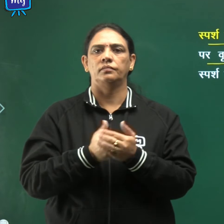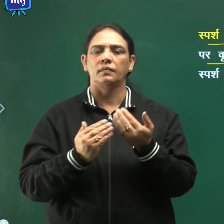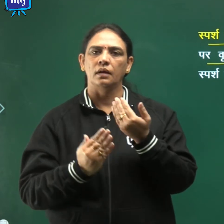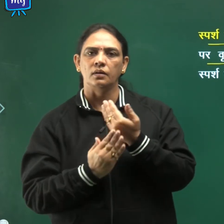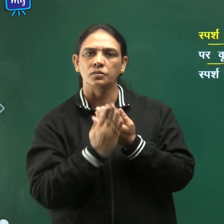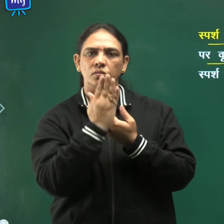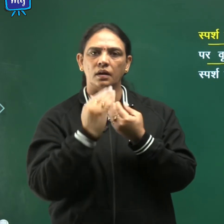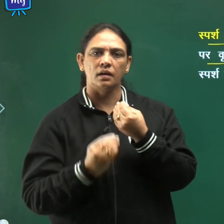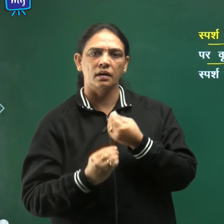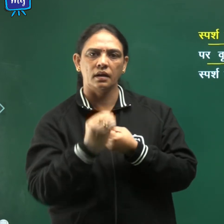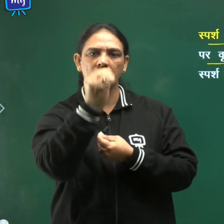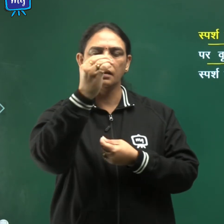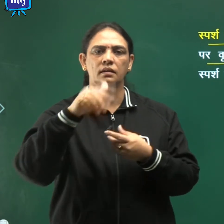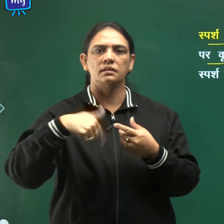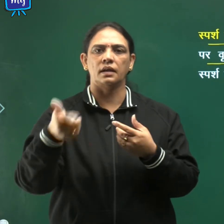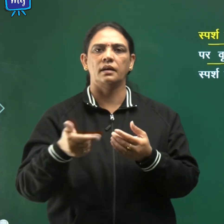छूकर निकल जाए,